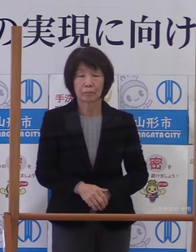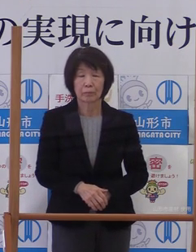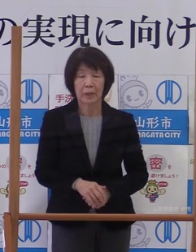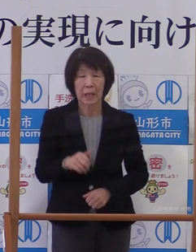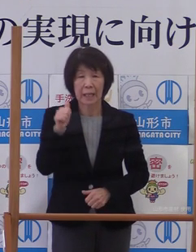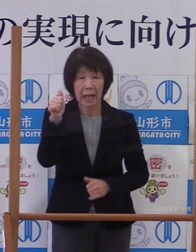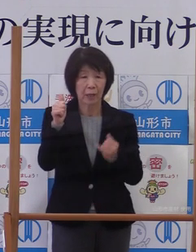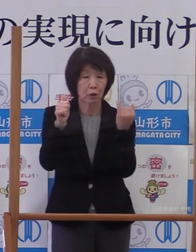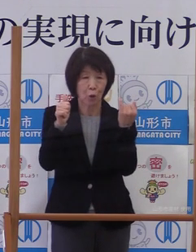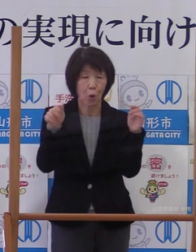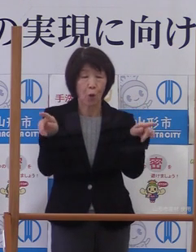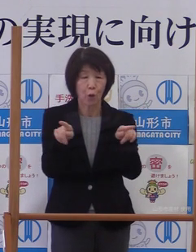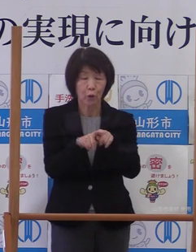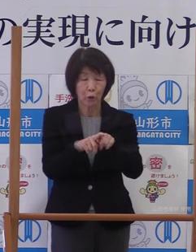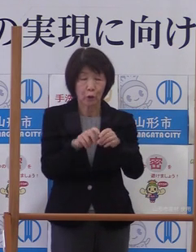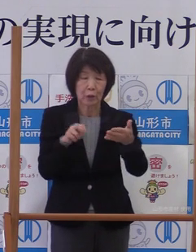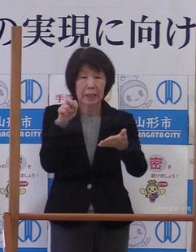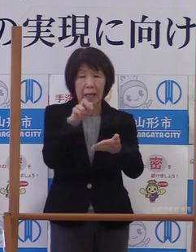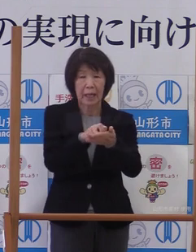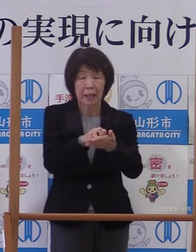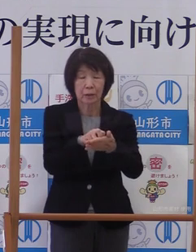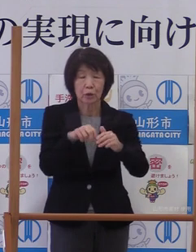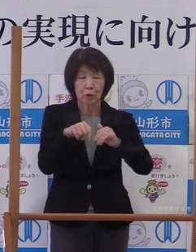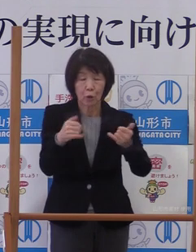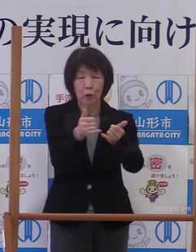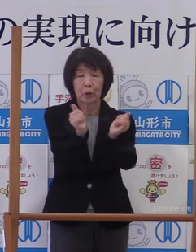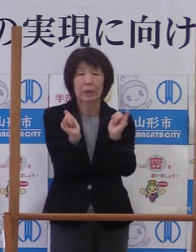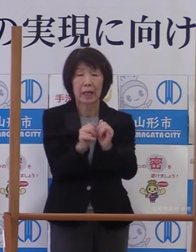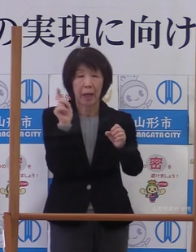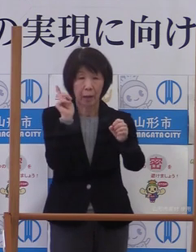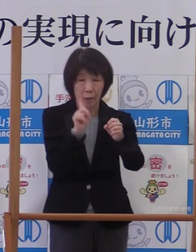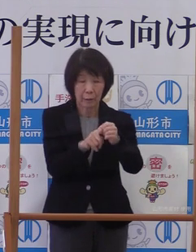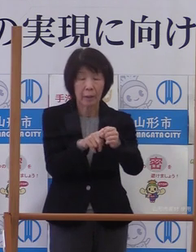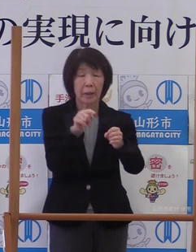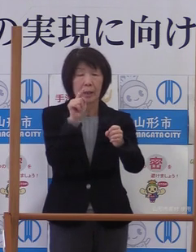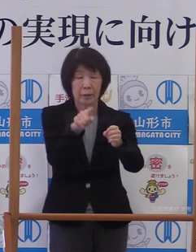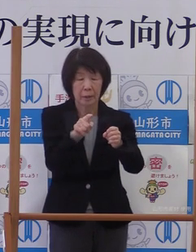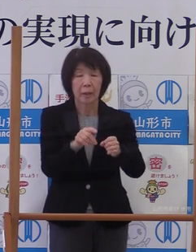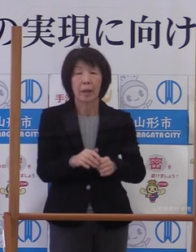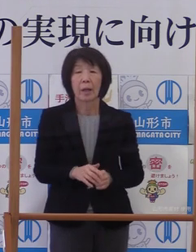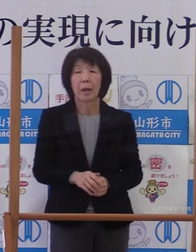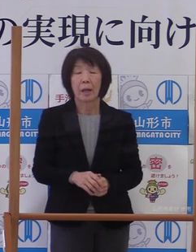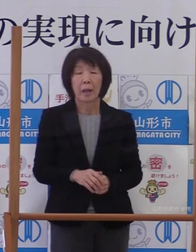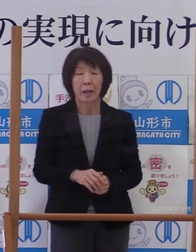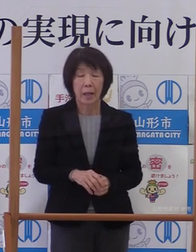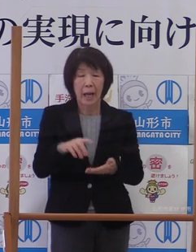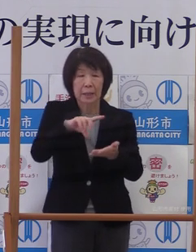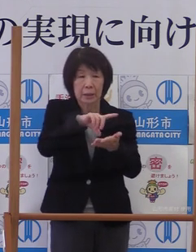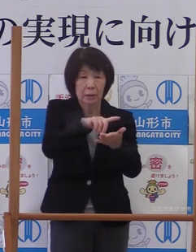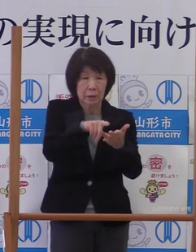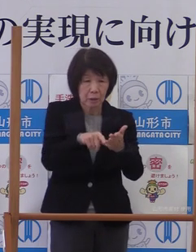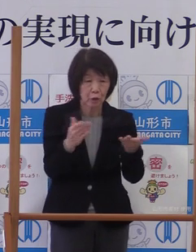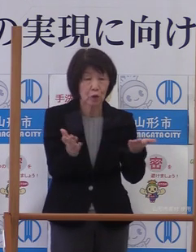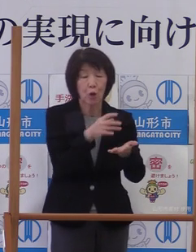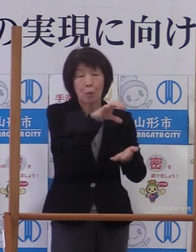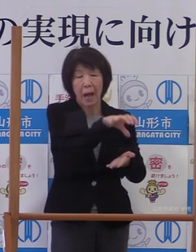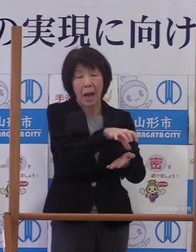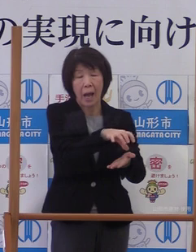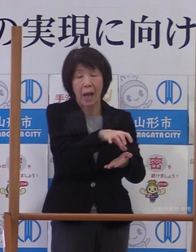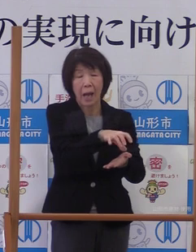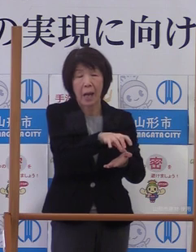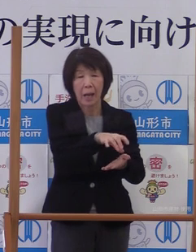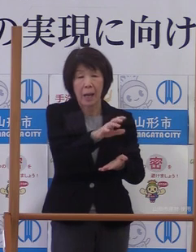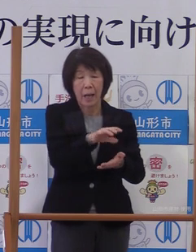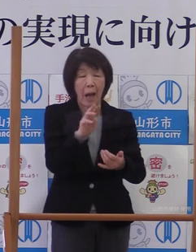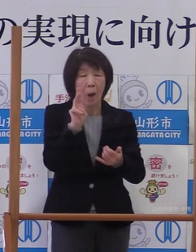男女共同参画の推進につきましては、男女共同参画社会の実現として、地域や職場における